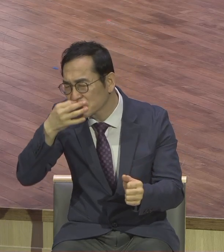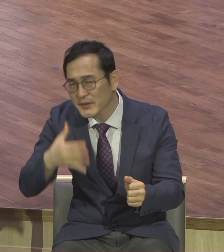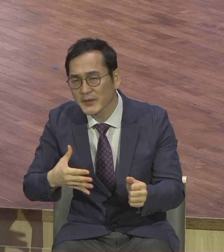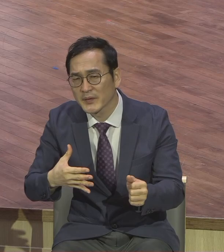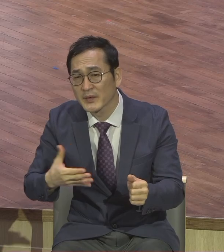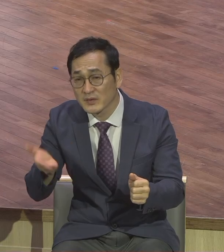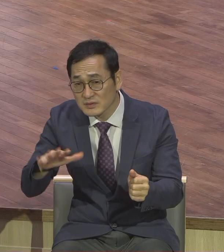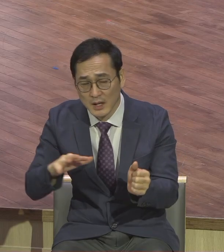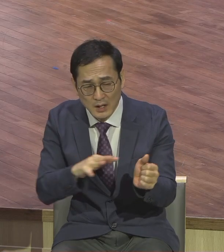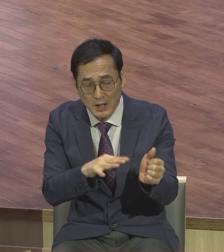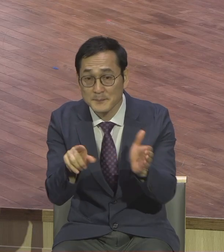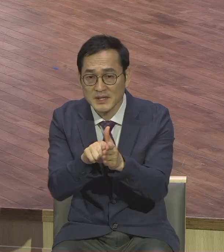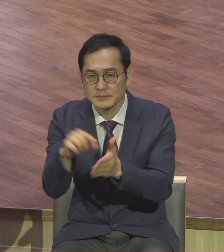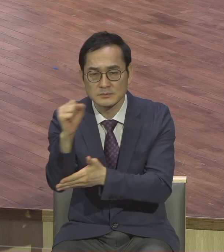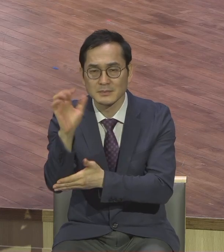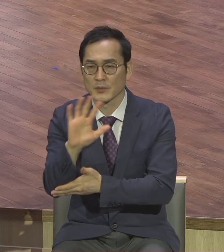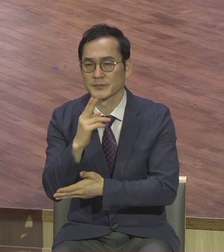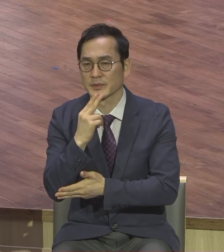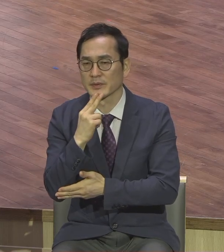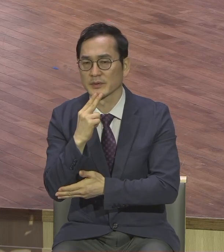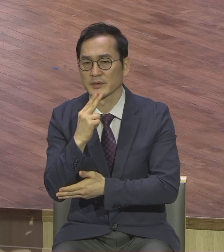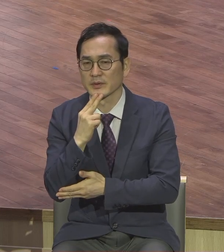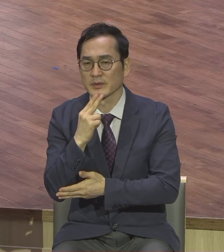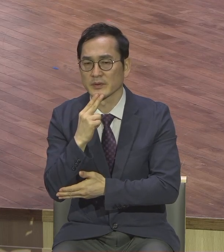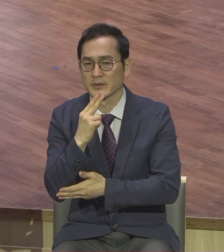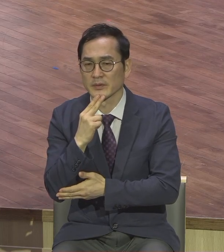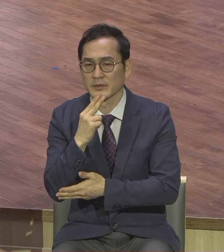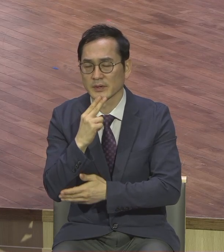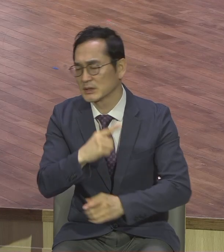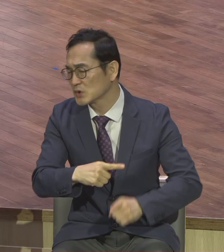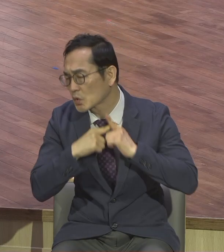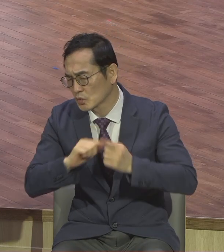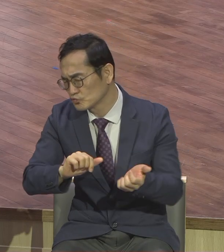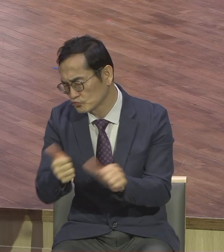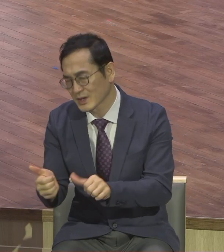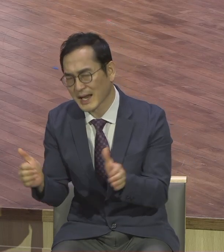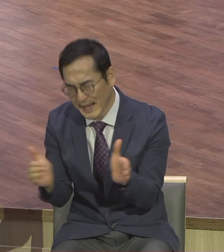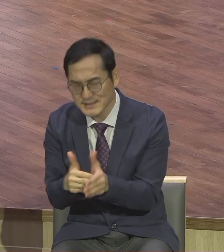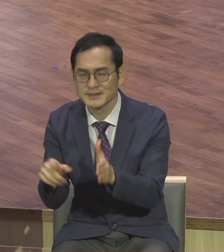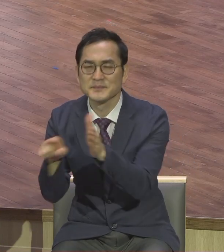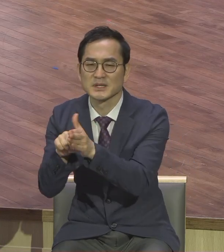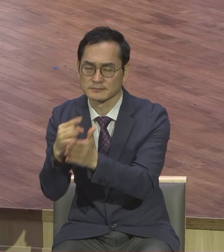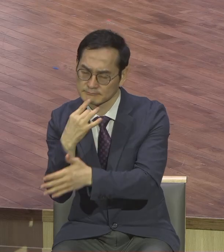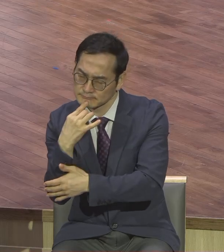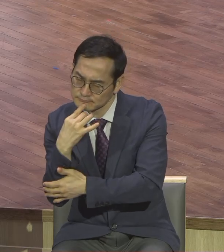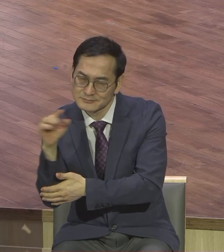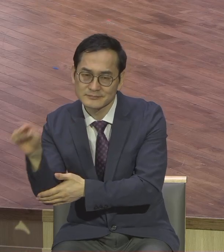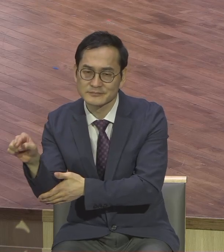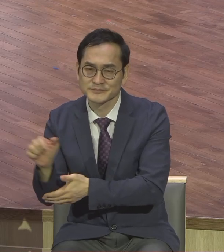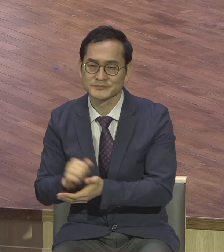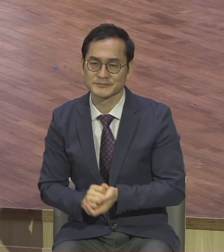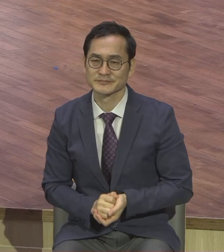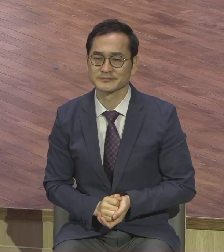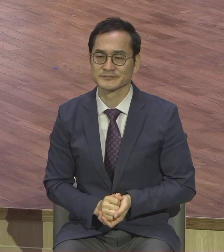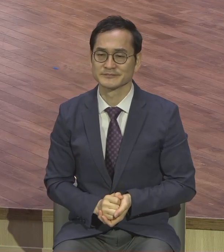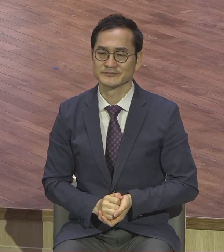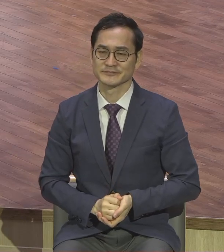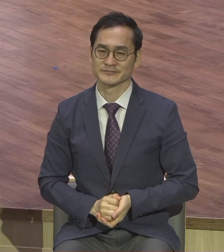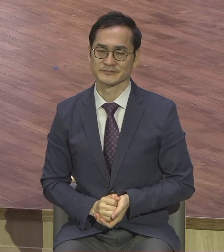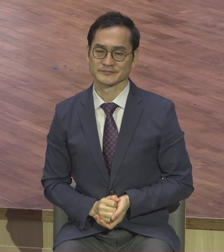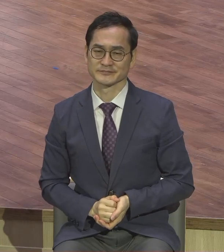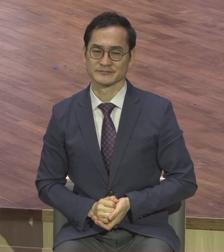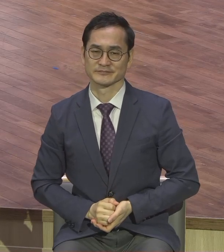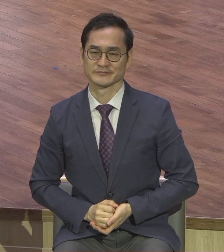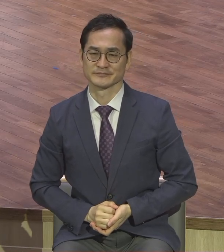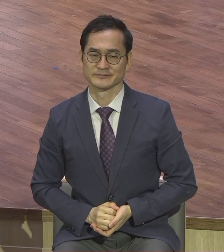내가 이랬는데 왜 안 해주시나? 그 전부 다 기복입니다. 비성경적 신앙입니다. 우리 영계